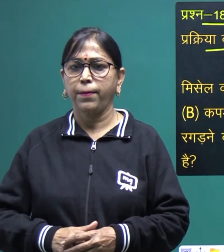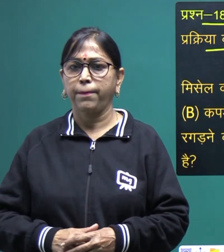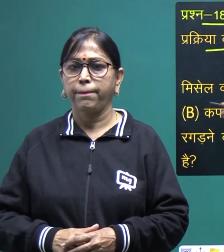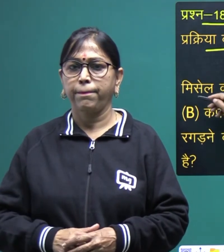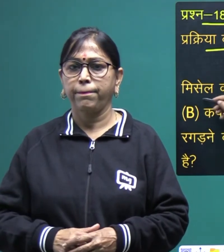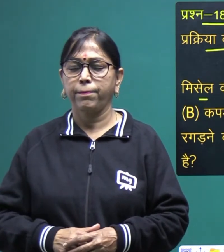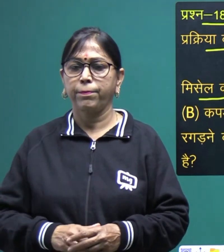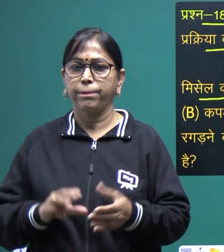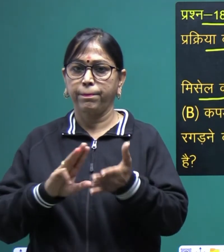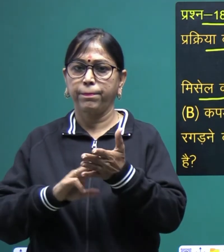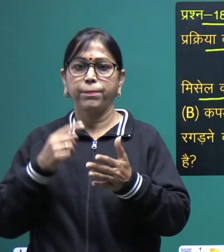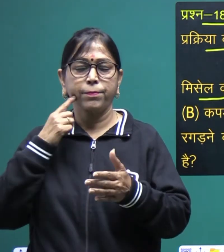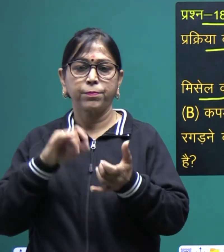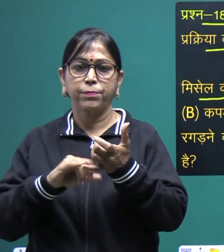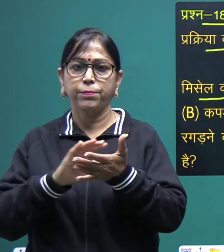मिशेल की